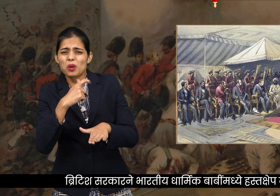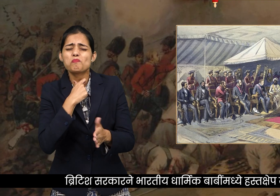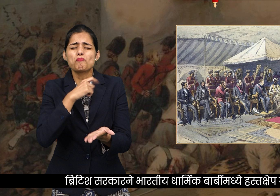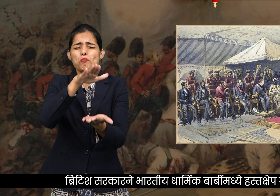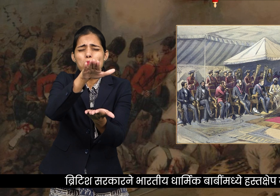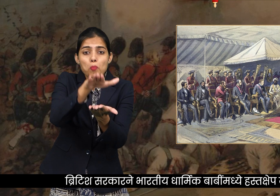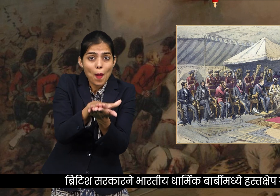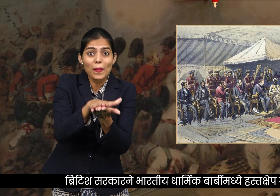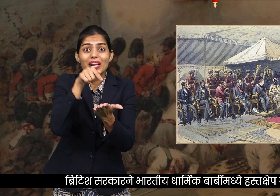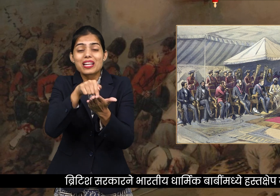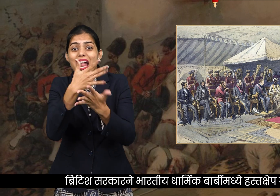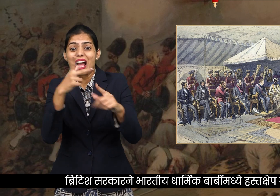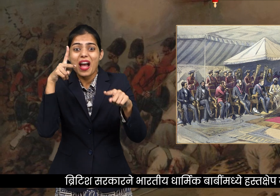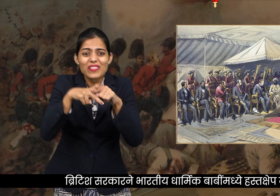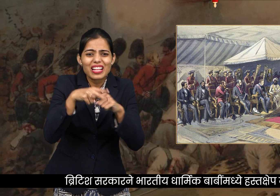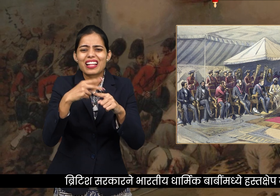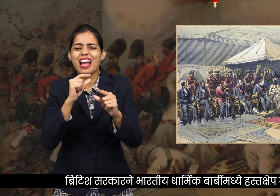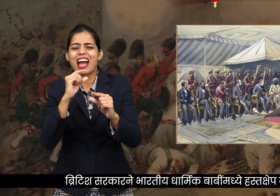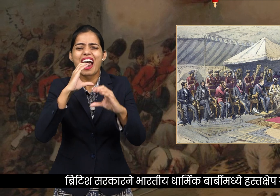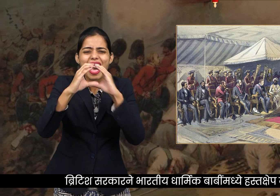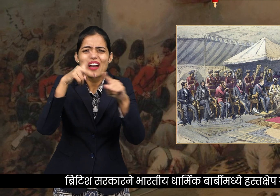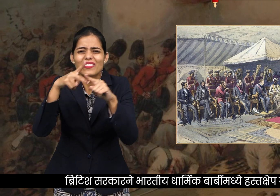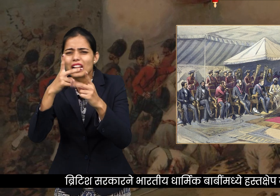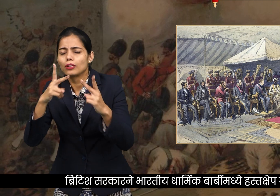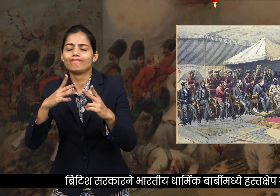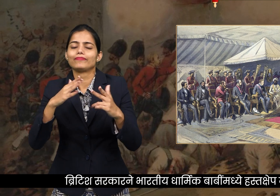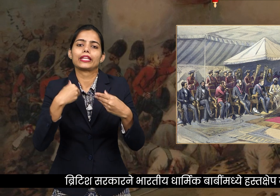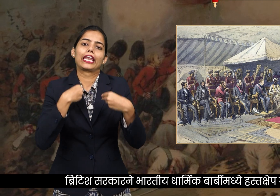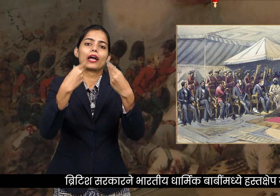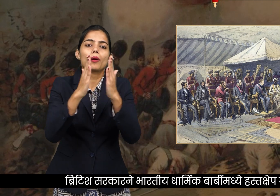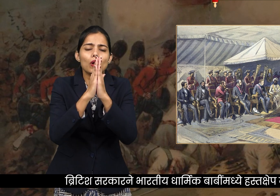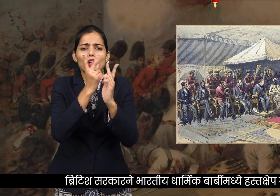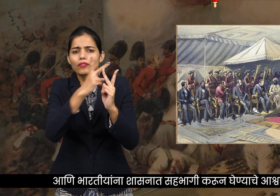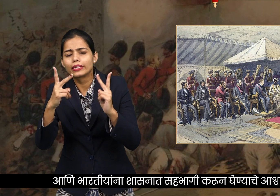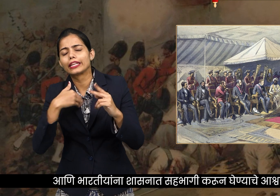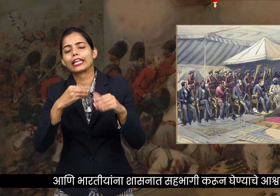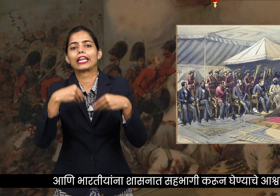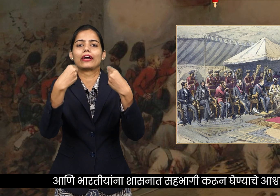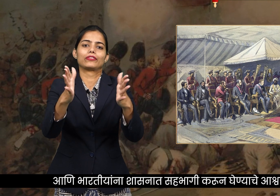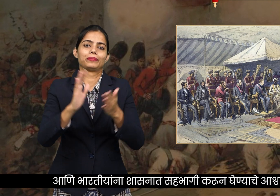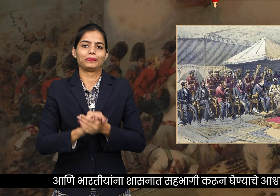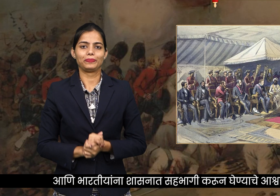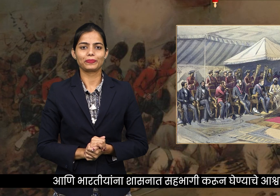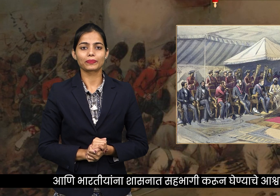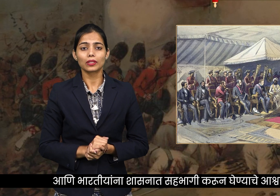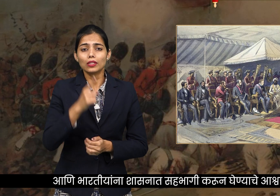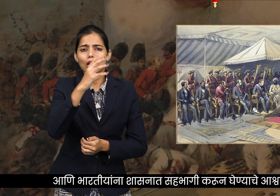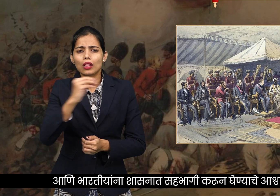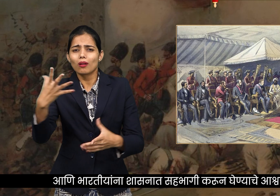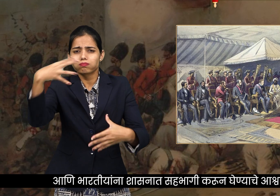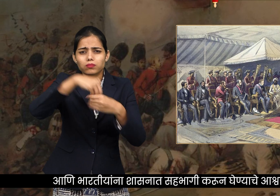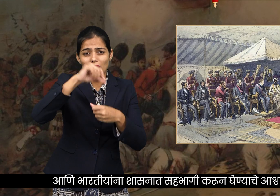सरकारने भारतीय धार्मिक बाबींमध्ये हस्तक्षेप न करण्याचे आणि भारतीयांना